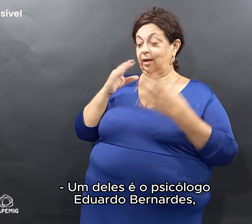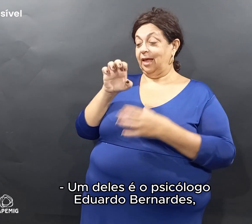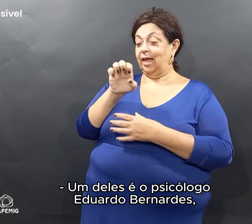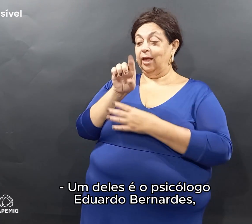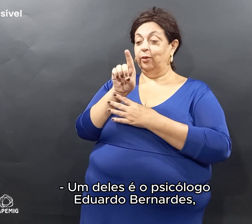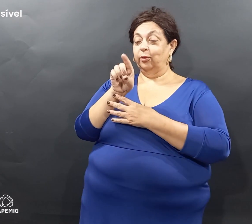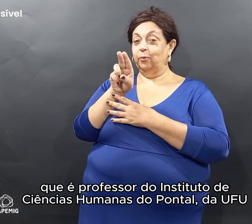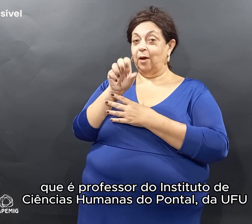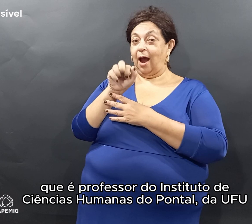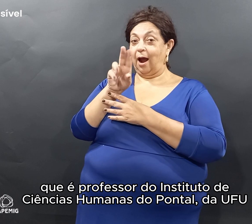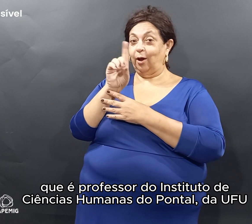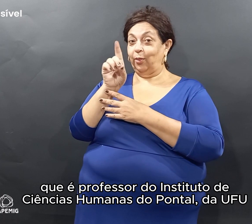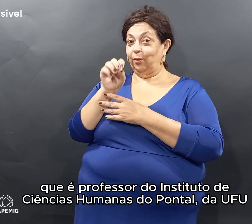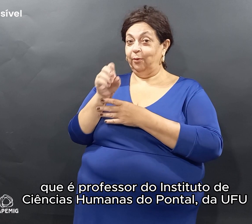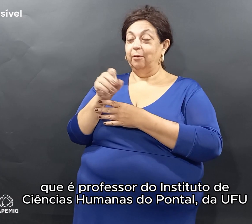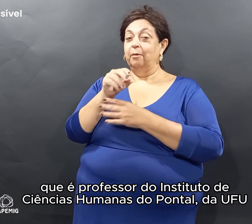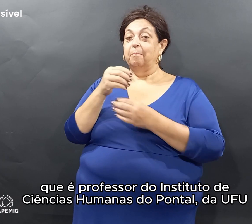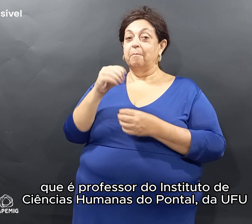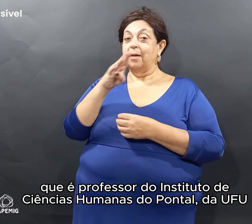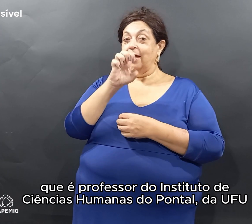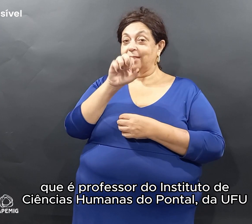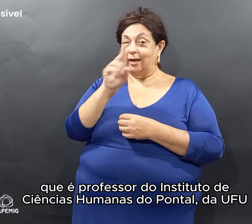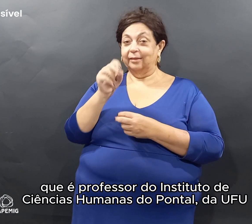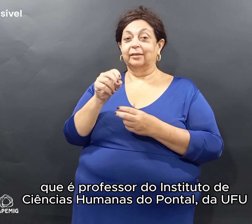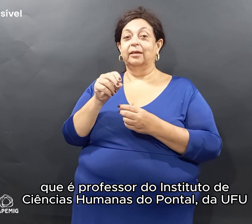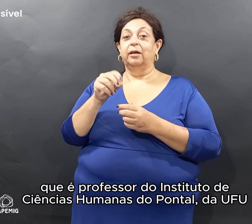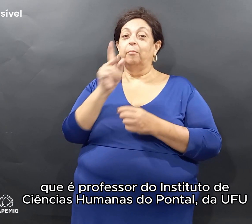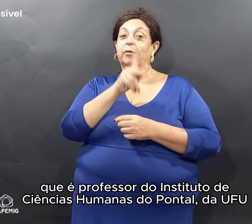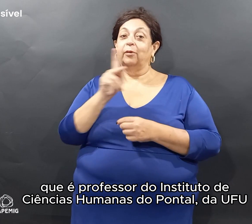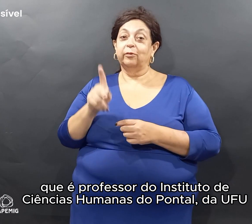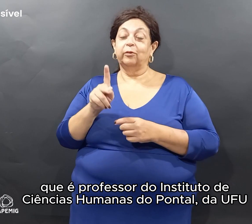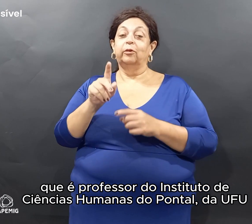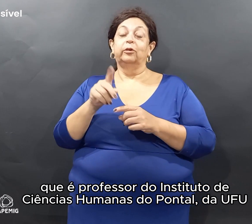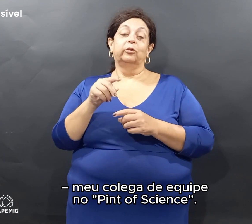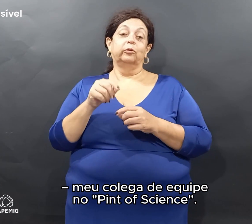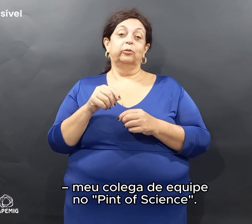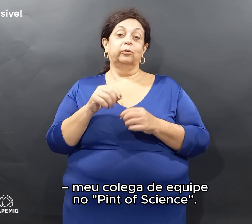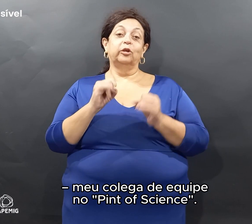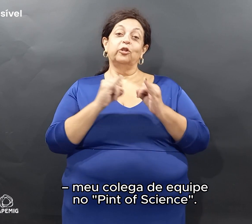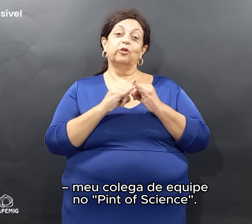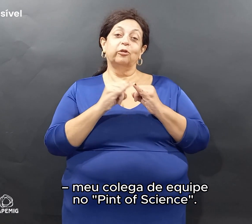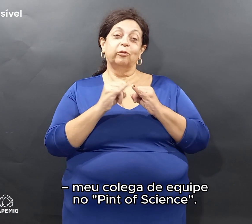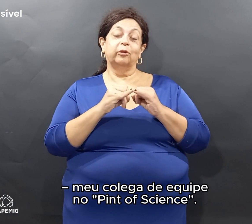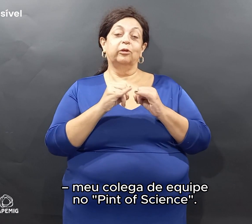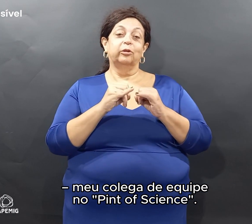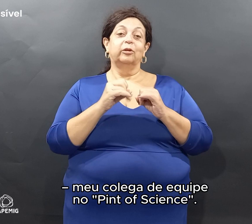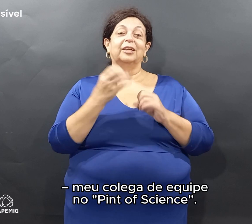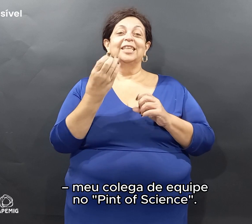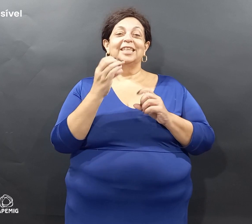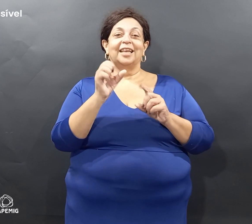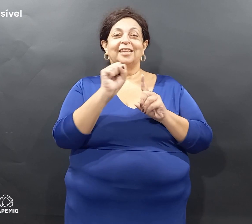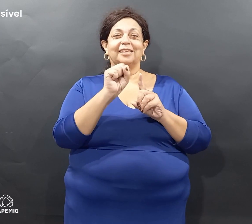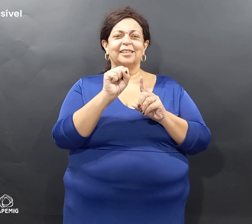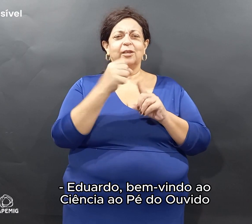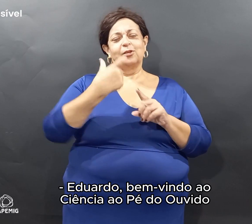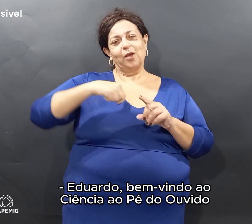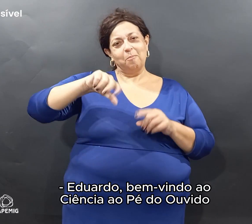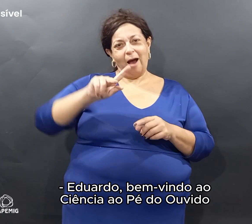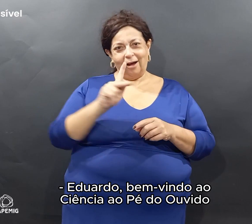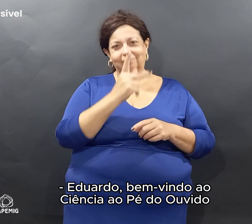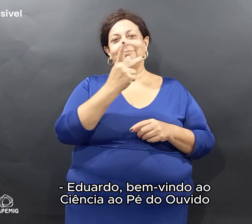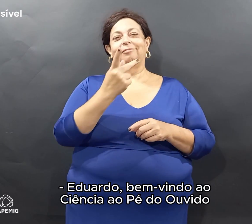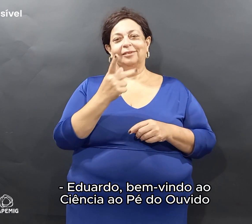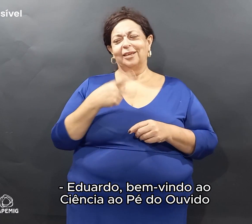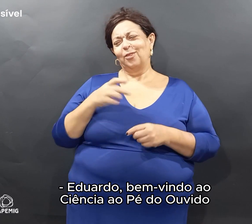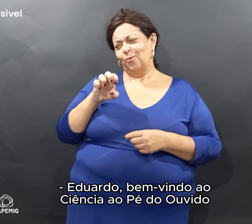Eduardo Bernardes, que é professor do Instituto de Ciências Humanas do Pontal, da UFO, meu colega de equipe no Python of Science.